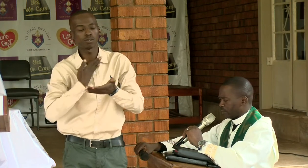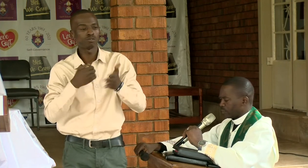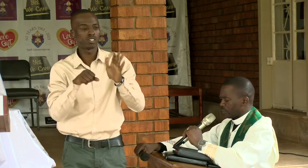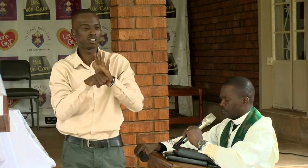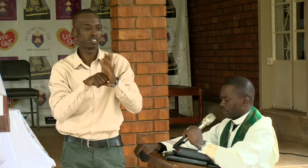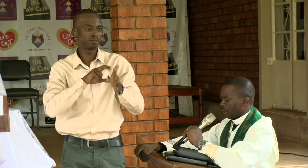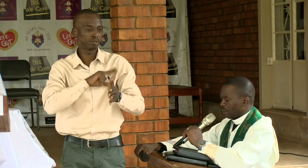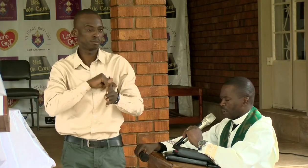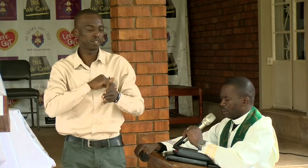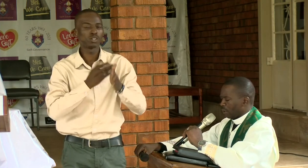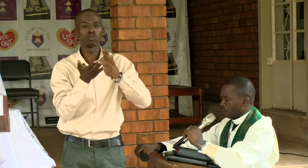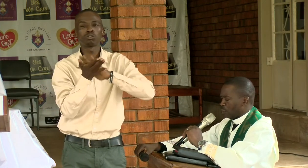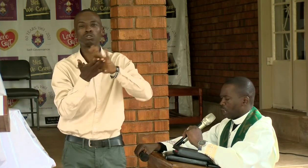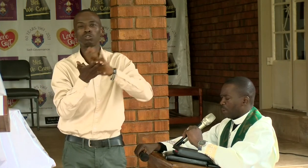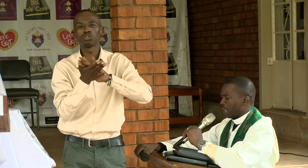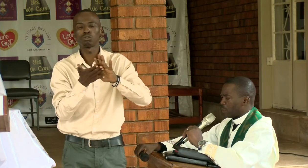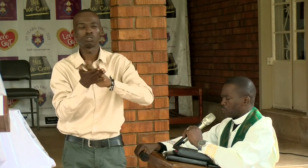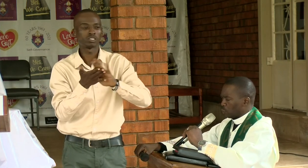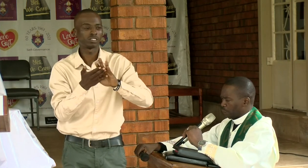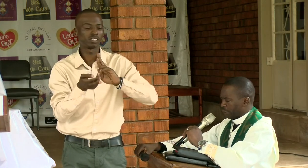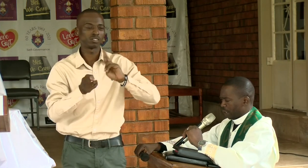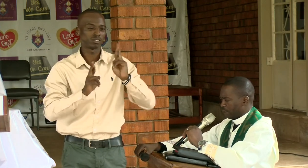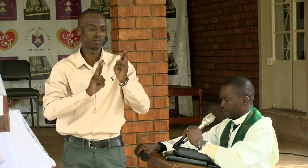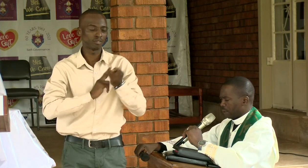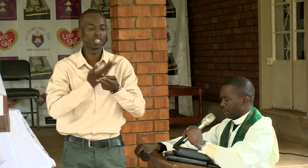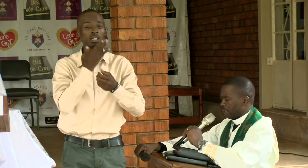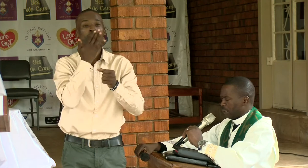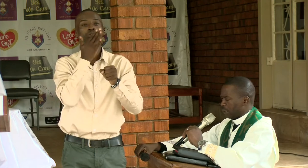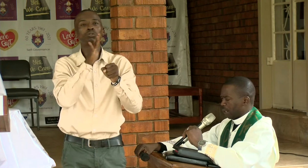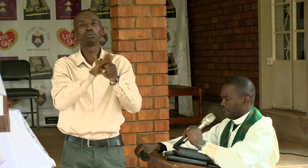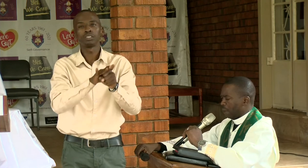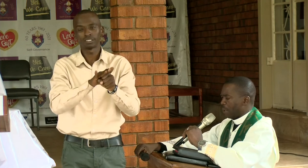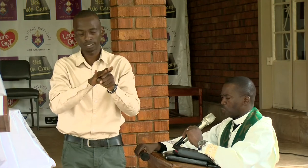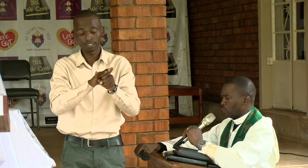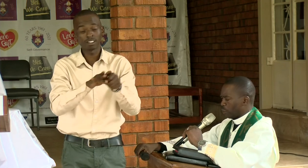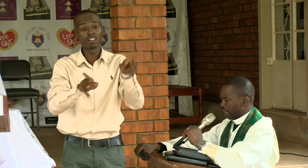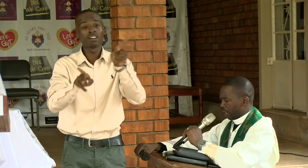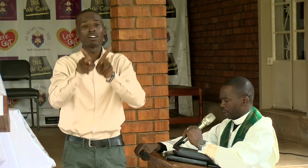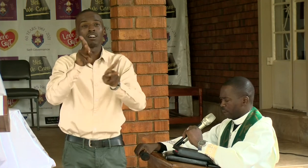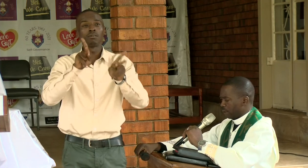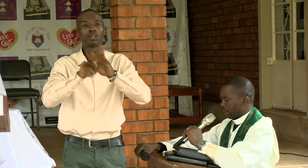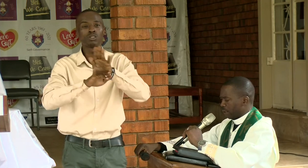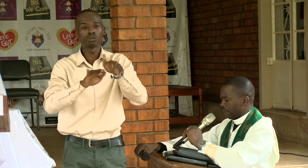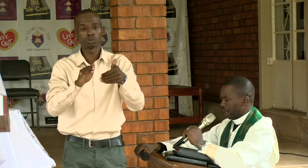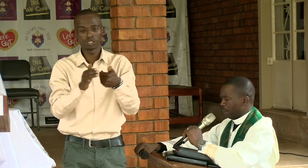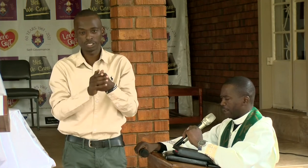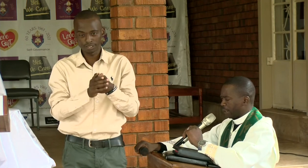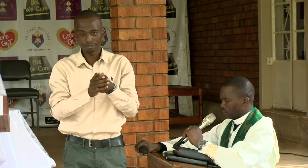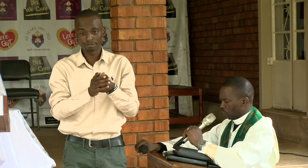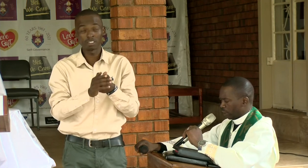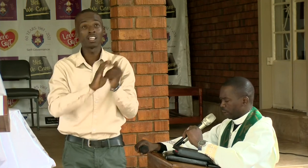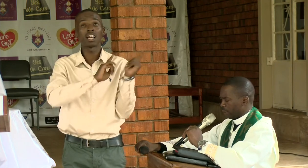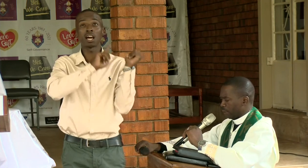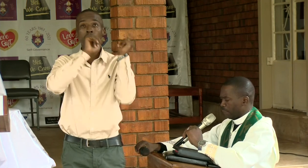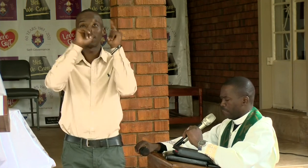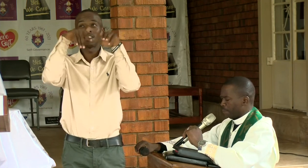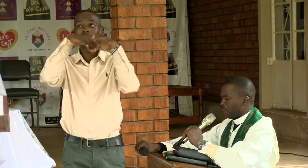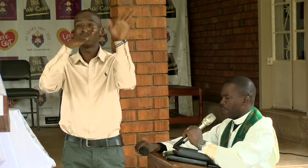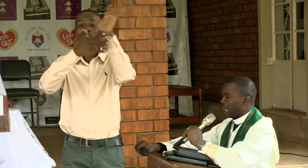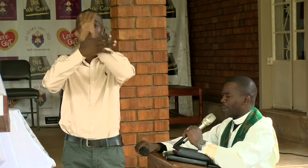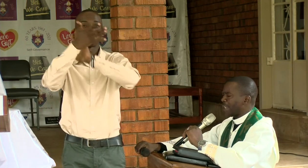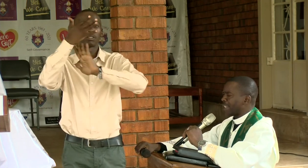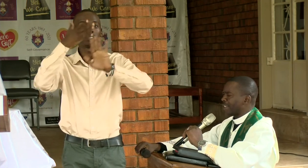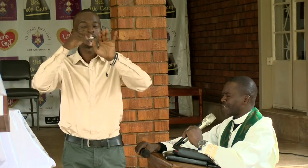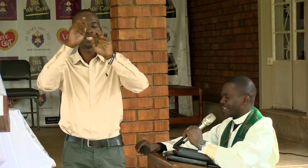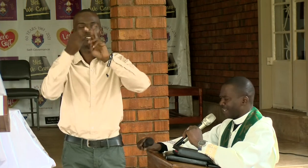otusaasire mukama nga bw'asuubiza abantu bonna abadda gy'oli